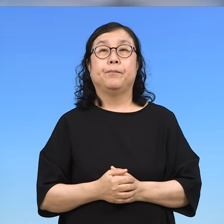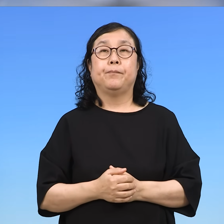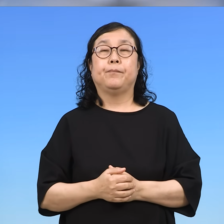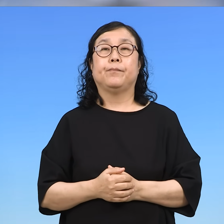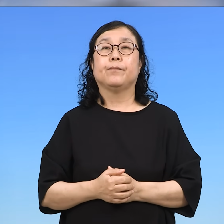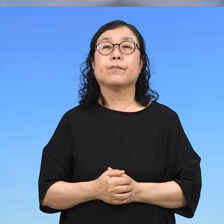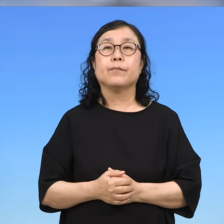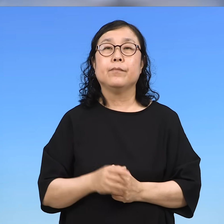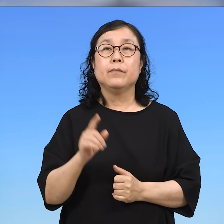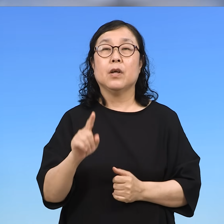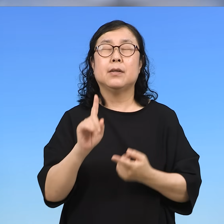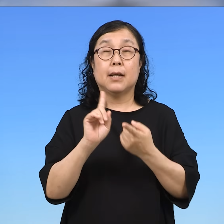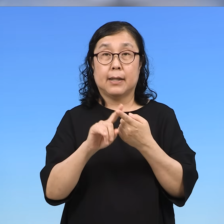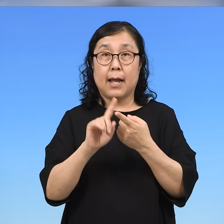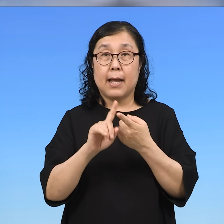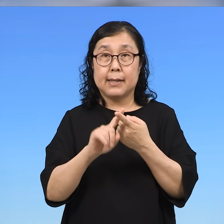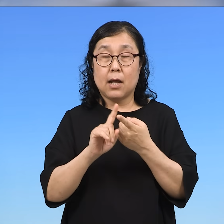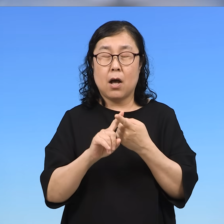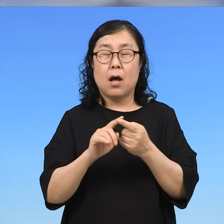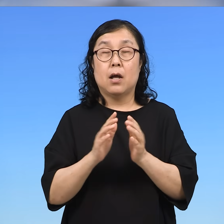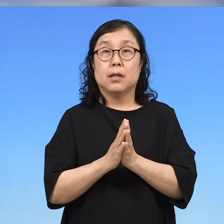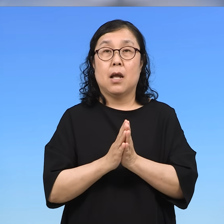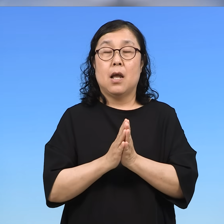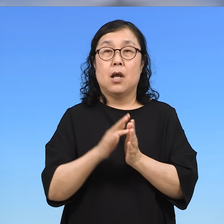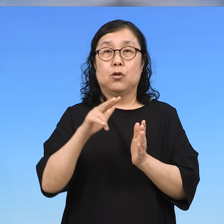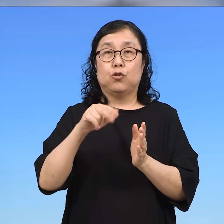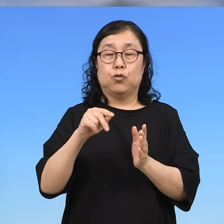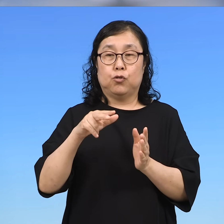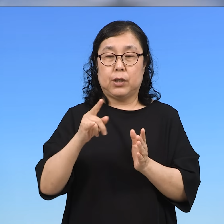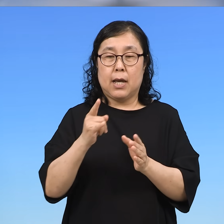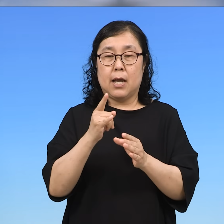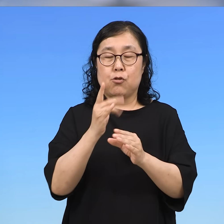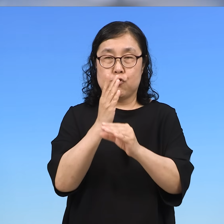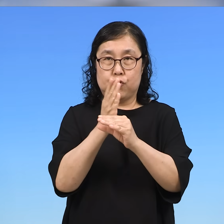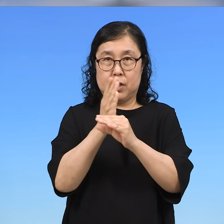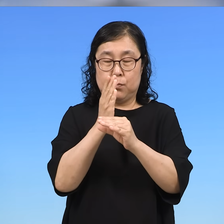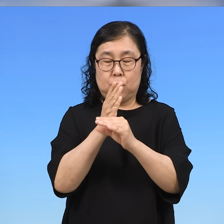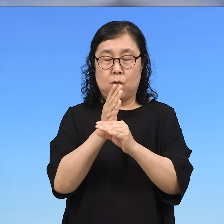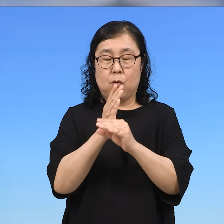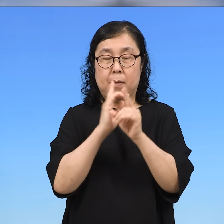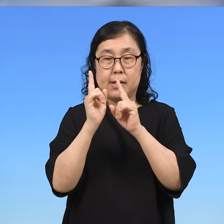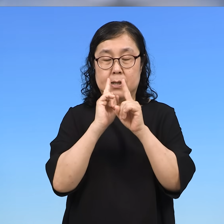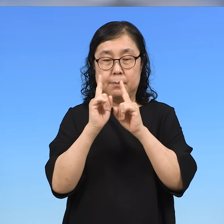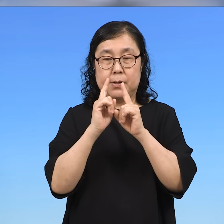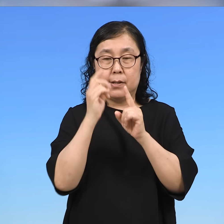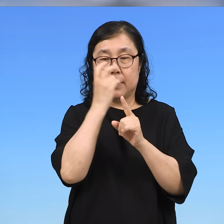오늘 이런 부분을 좀 이런 주제를 가지고 말씀을 좀 살펴보려고 하는데요.